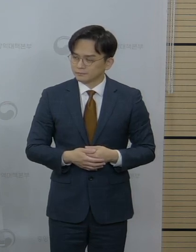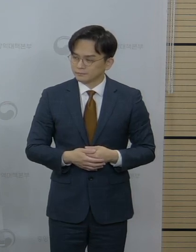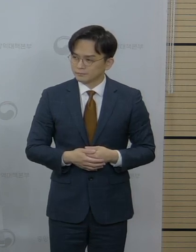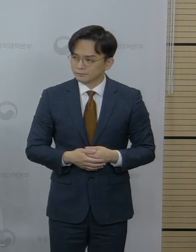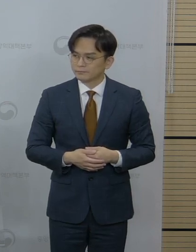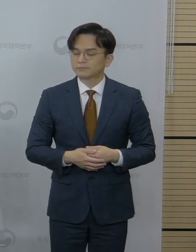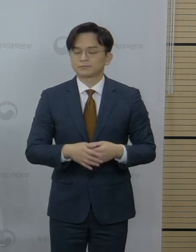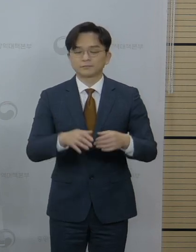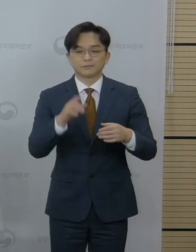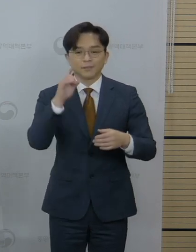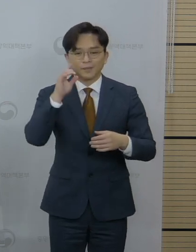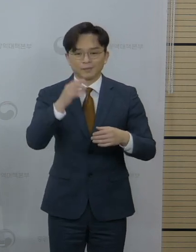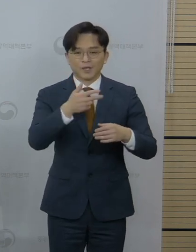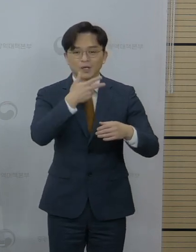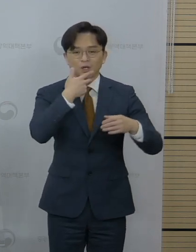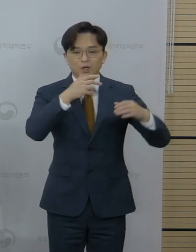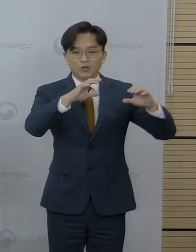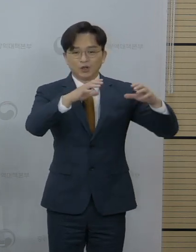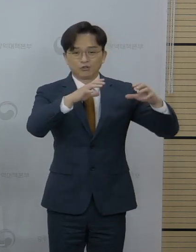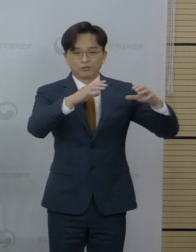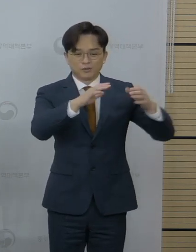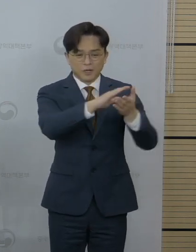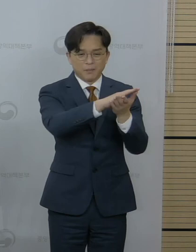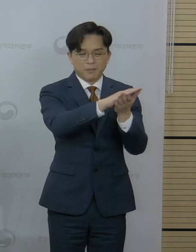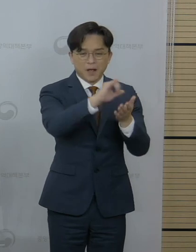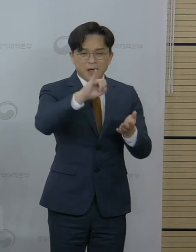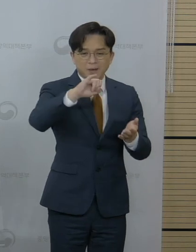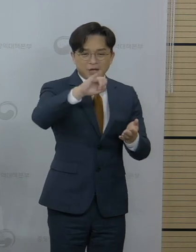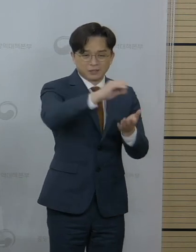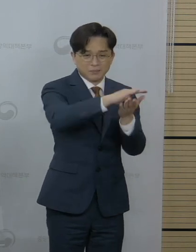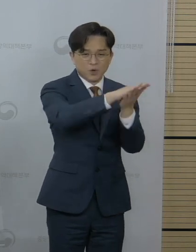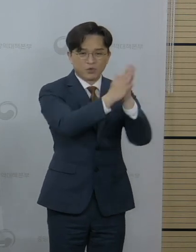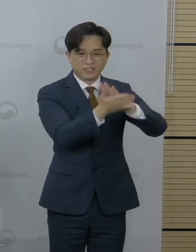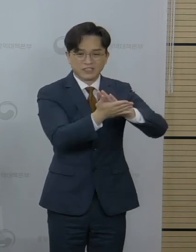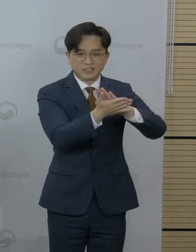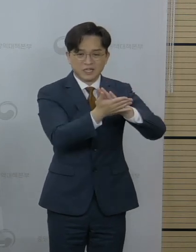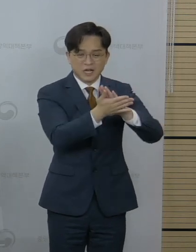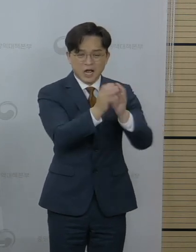검역 당국이 확인하는 게 가능한지 궁금하다는 질문입니다.